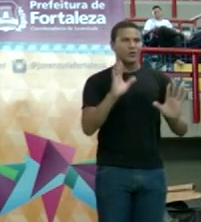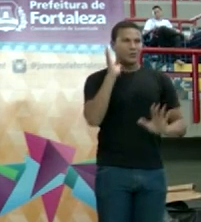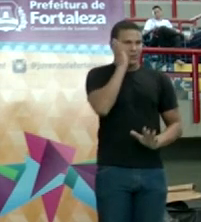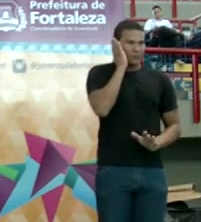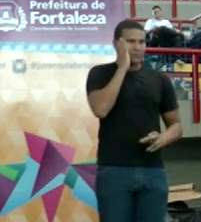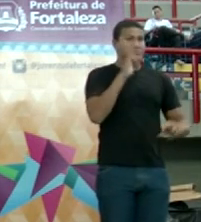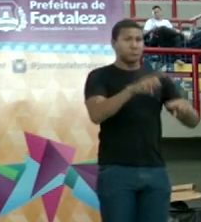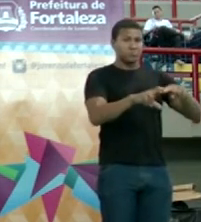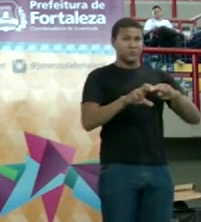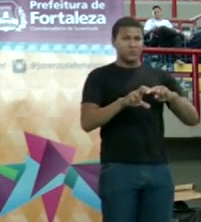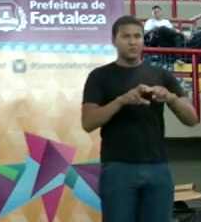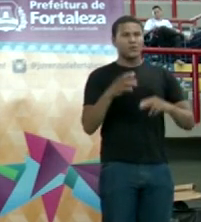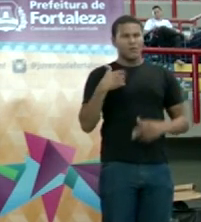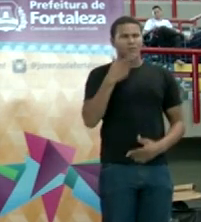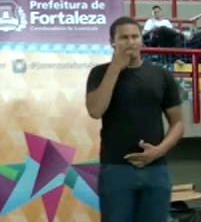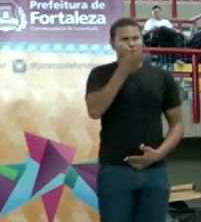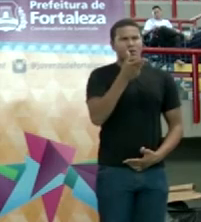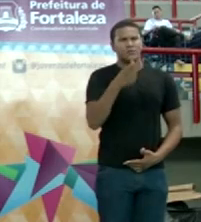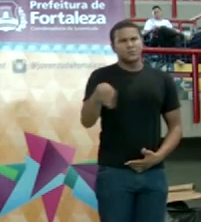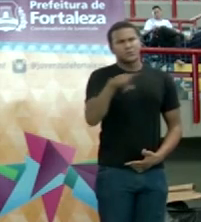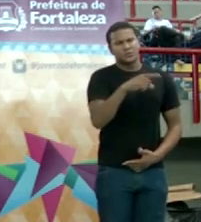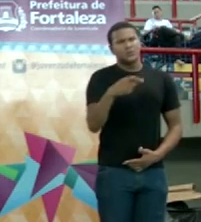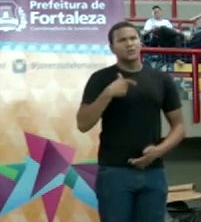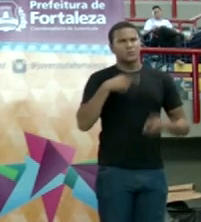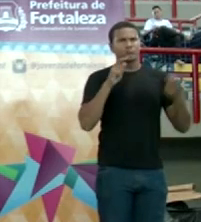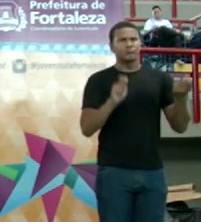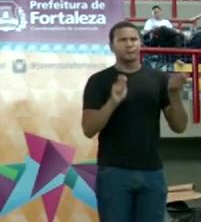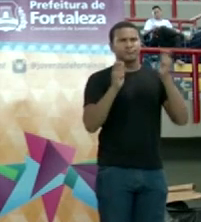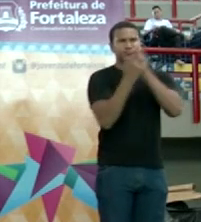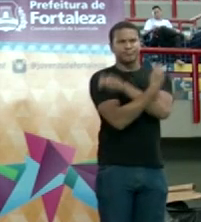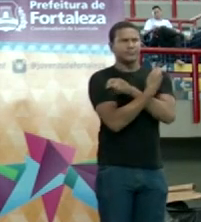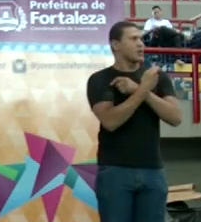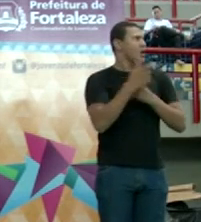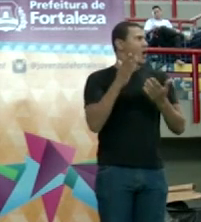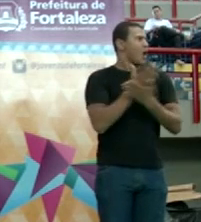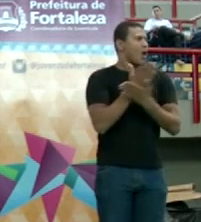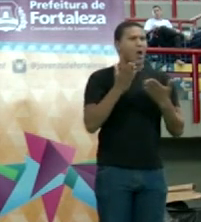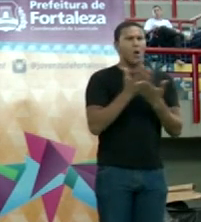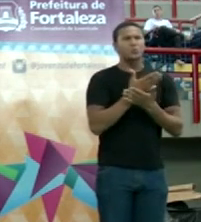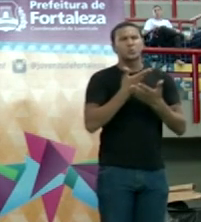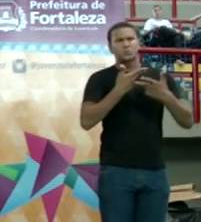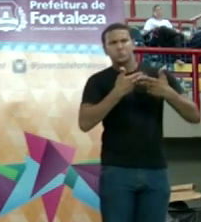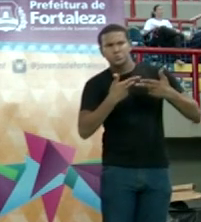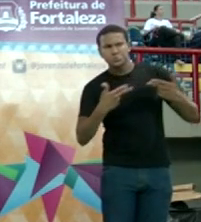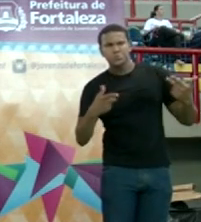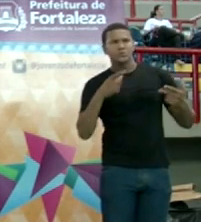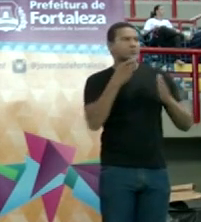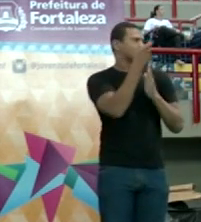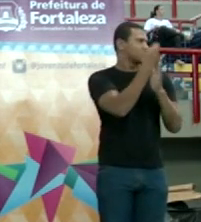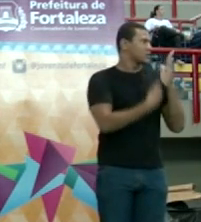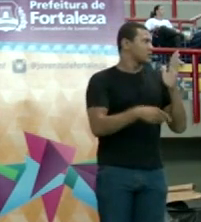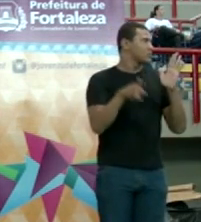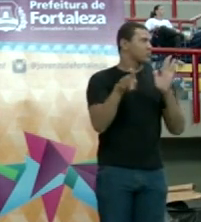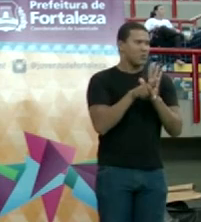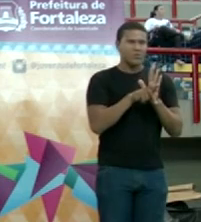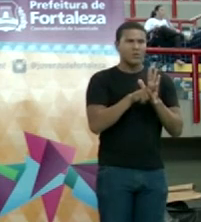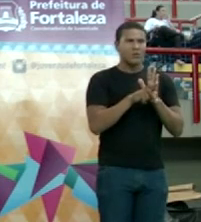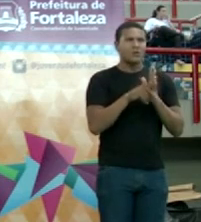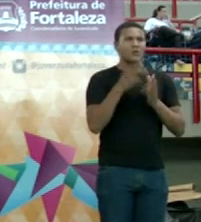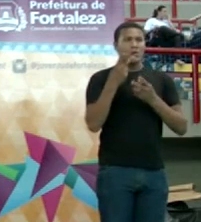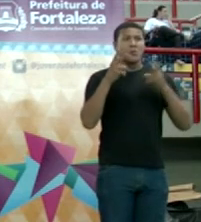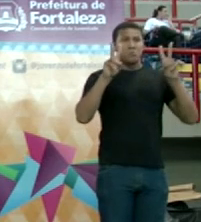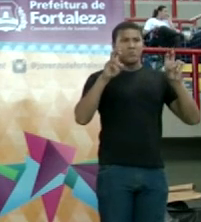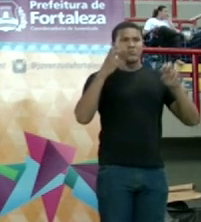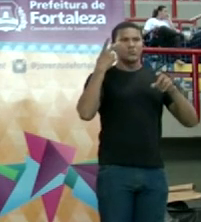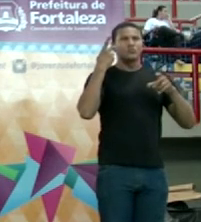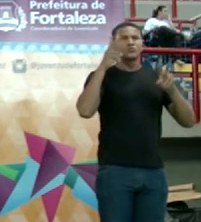adequar alguns detalhes da nossa redação, da introdução do texto, conforme esse